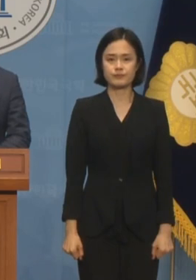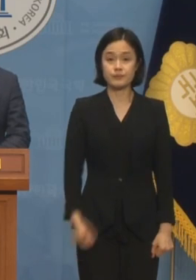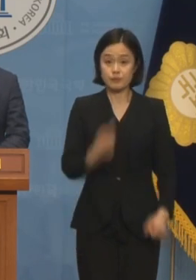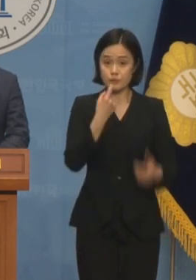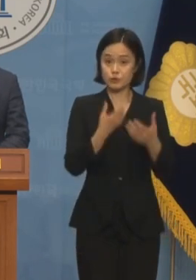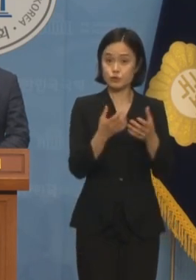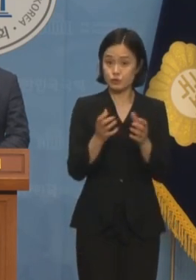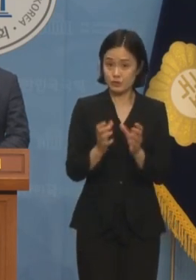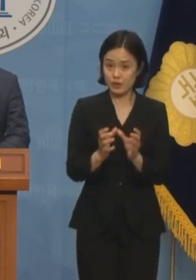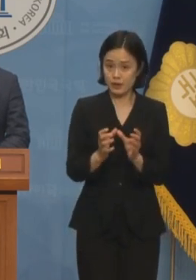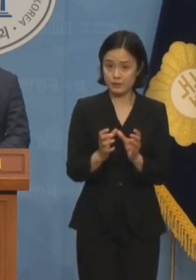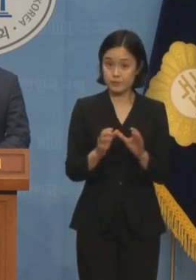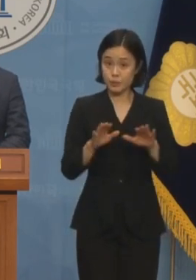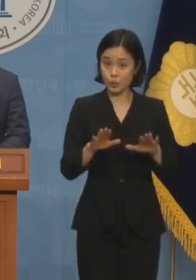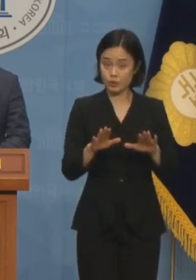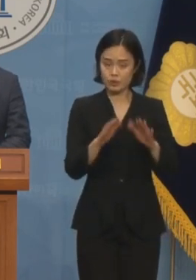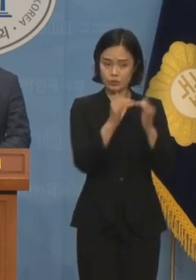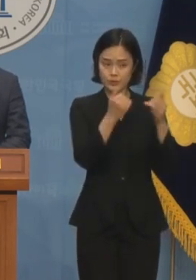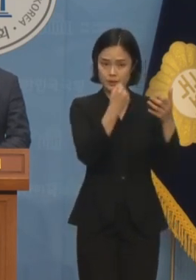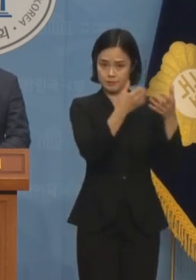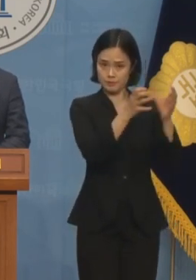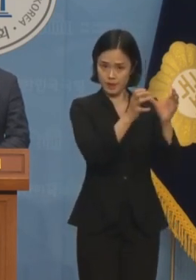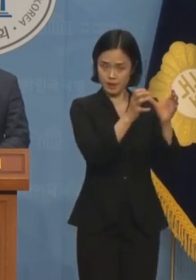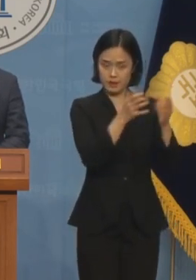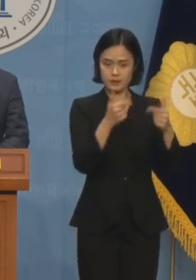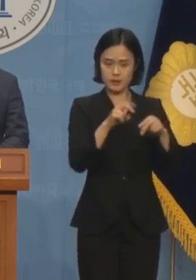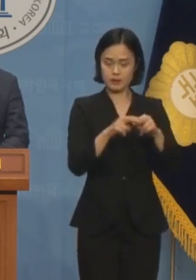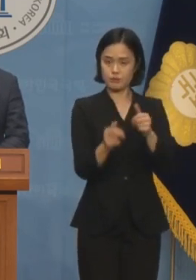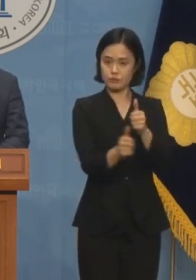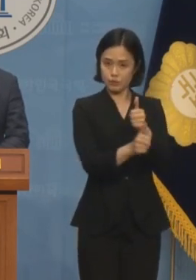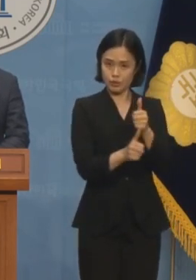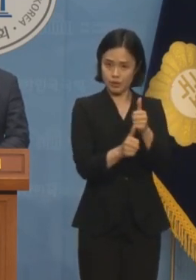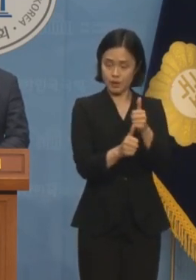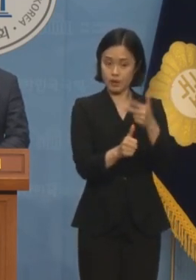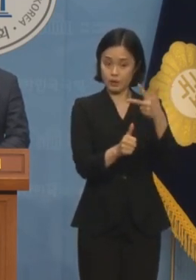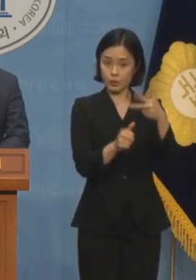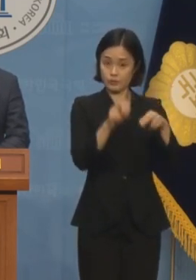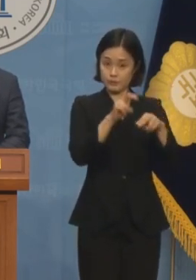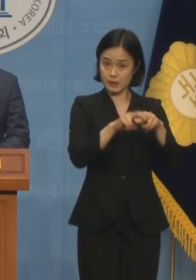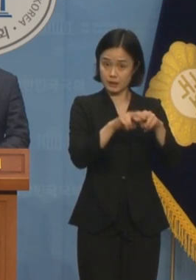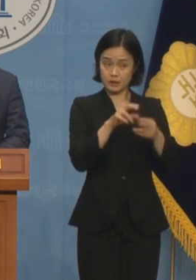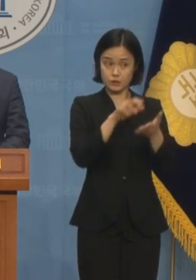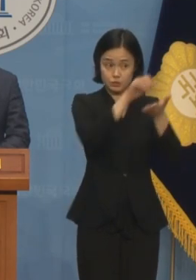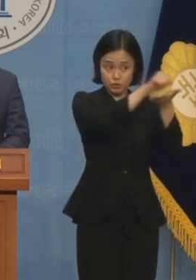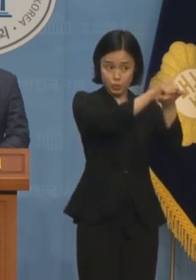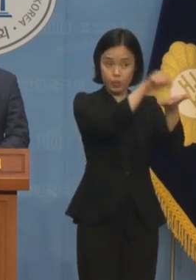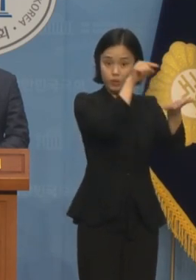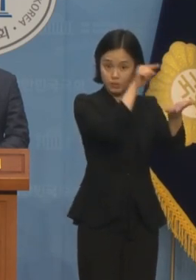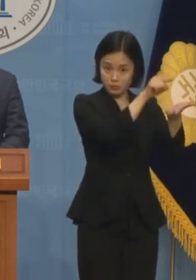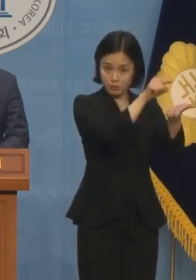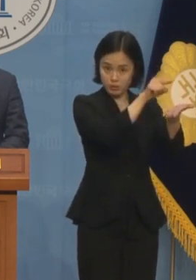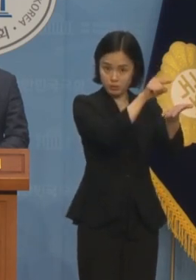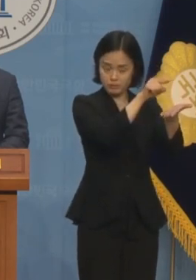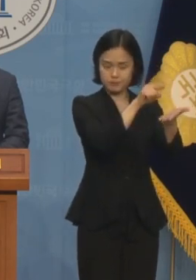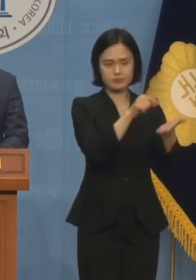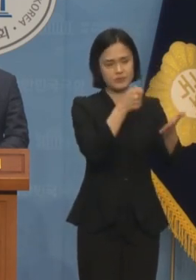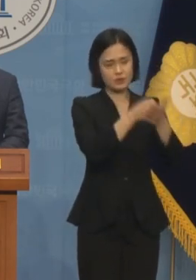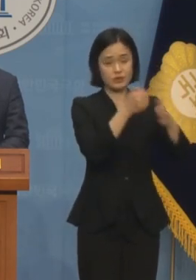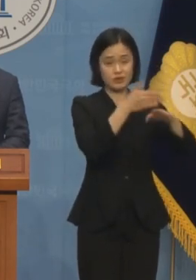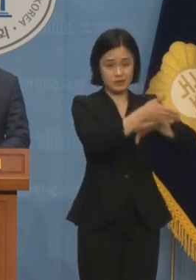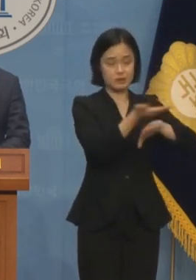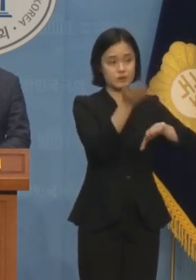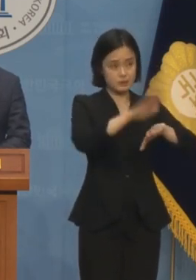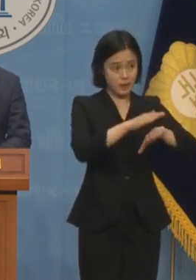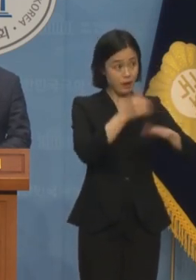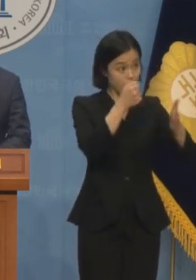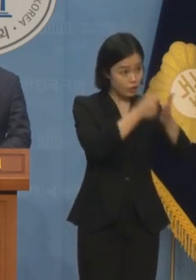더불어민주당은 오늘 이제 국민의힘이 7개 상임위 수용 입장을 밝힌 것에 대해서 늦었지만 그 결정을 환영합니다.